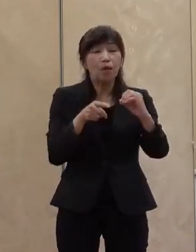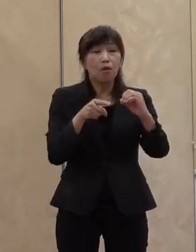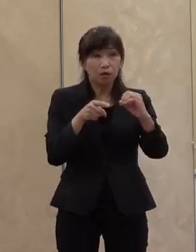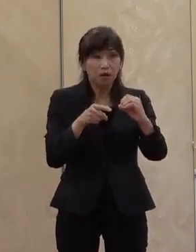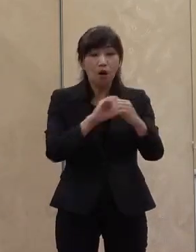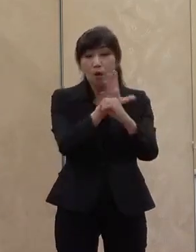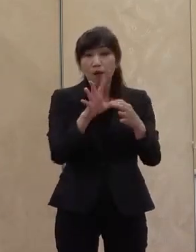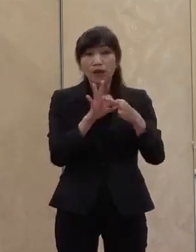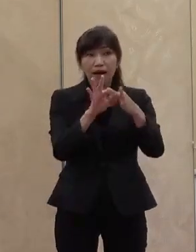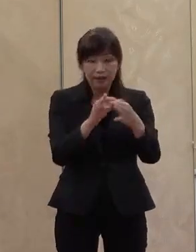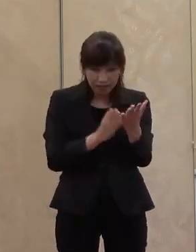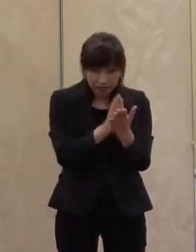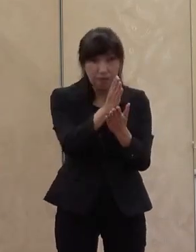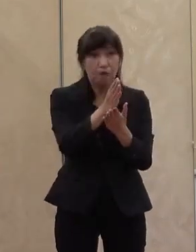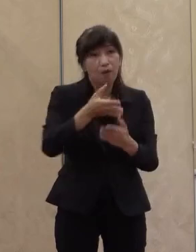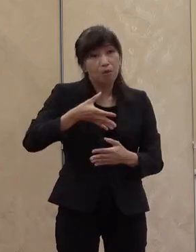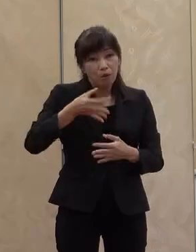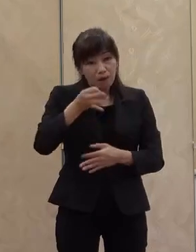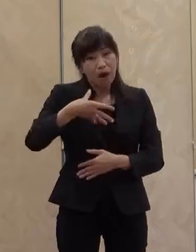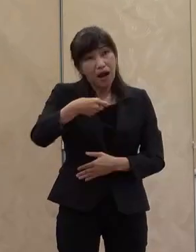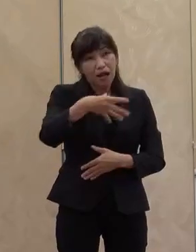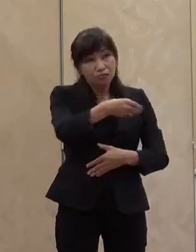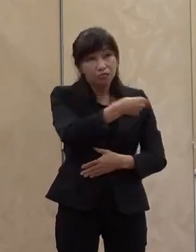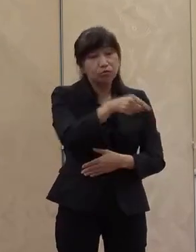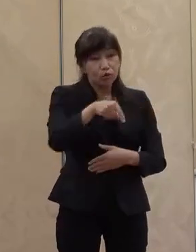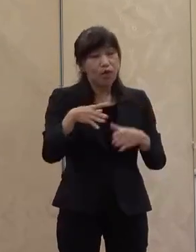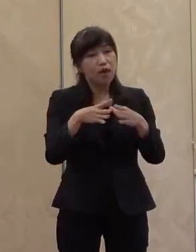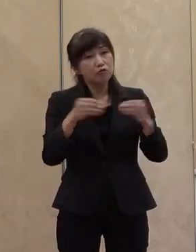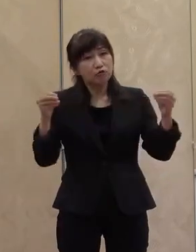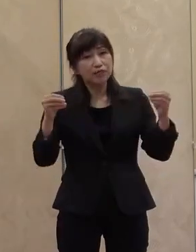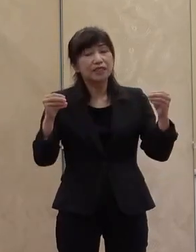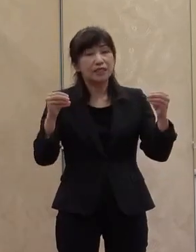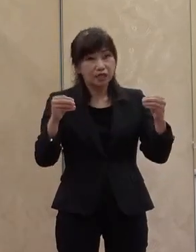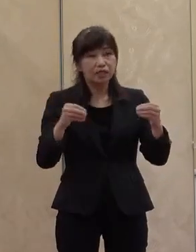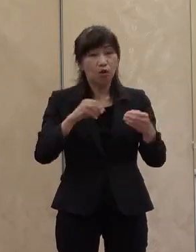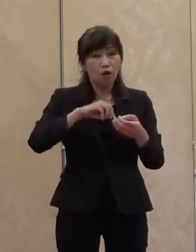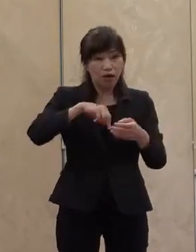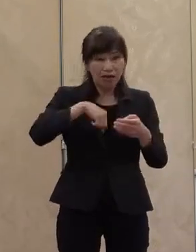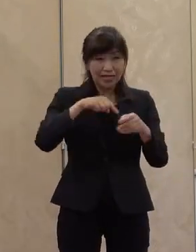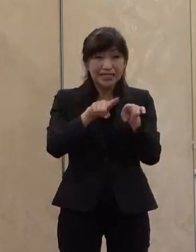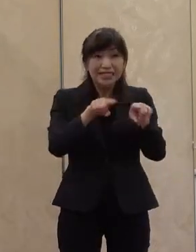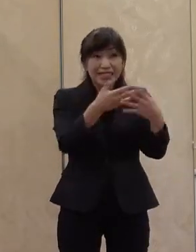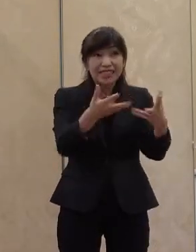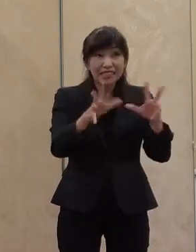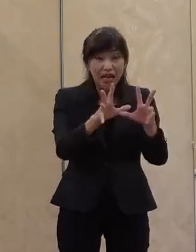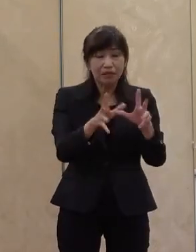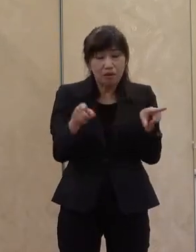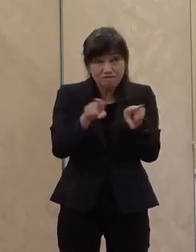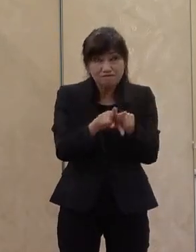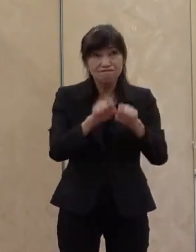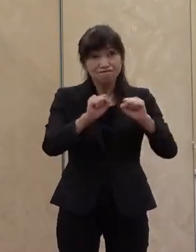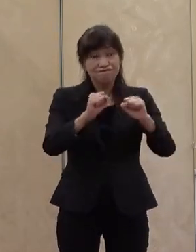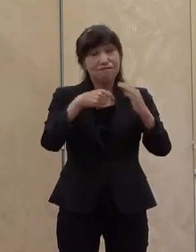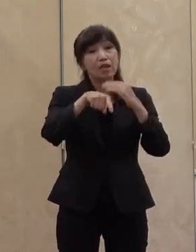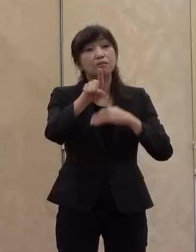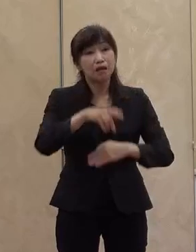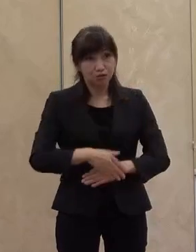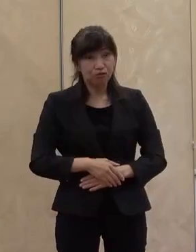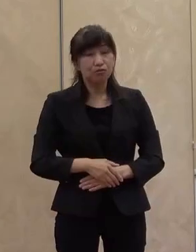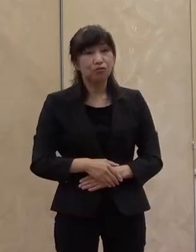というのが、これは国において作り、そして、まあ、自治体と協力してやっていくというスキームになっています。でその保証、まあ、協会の保